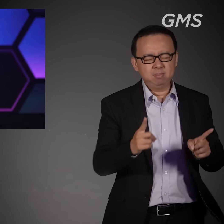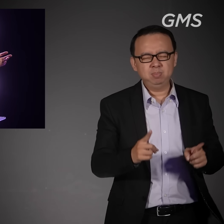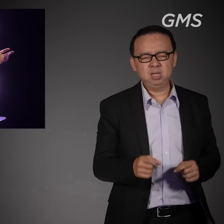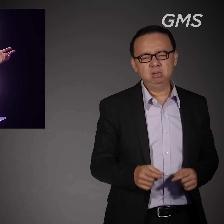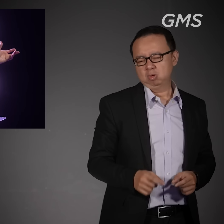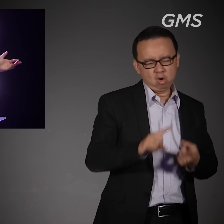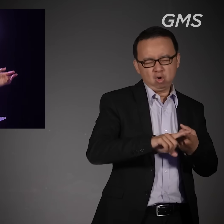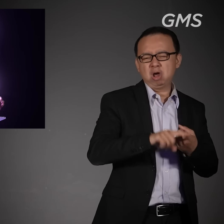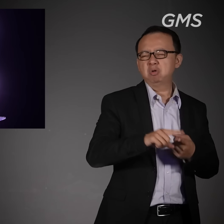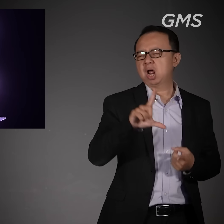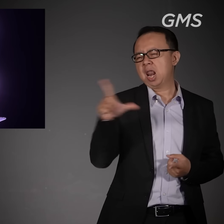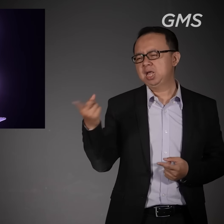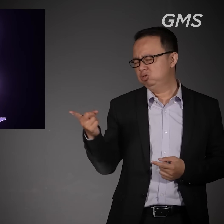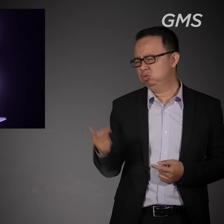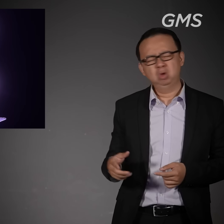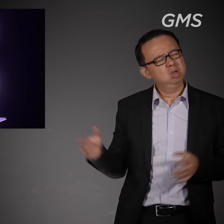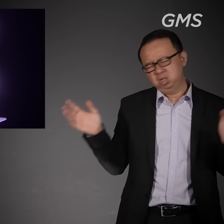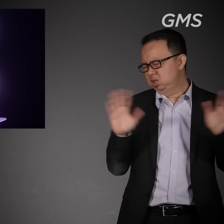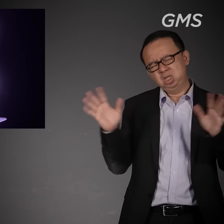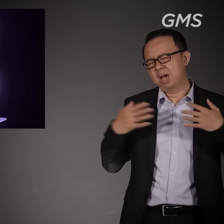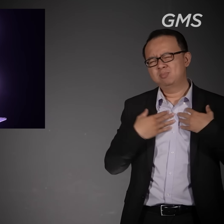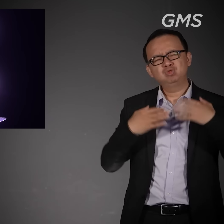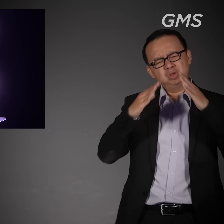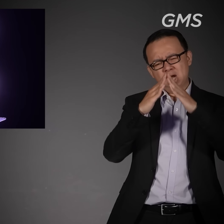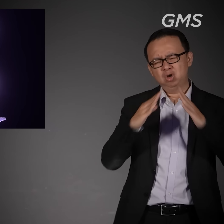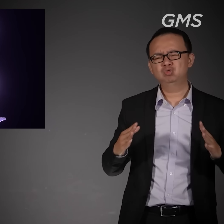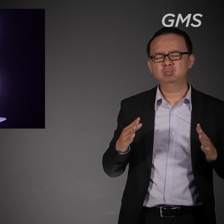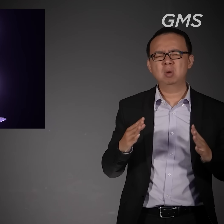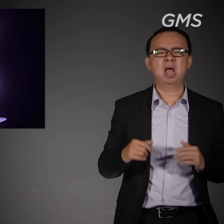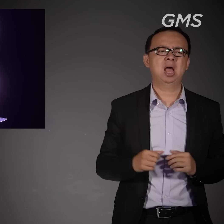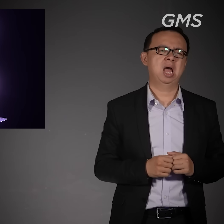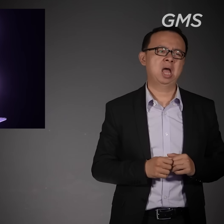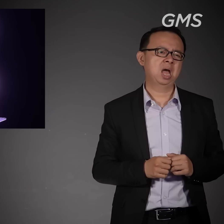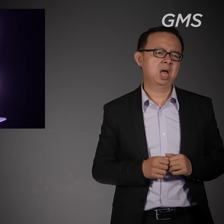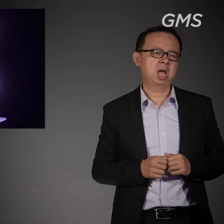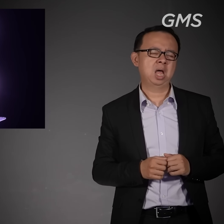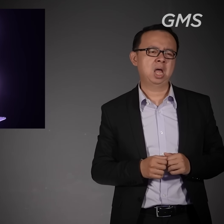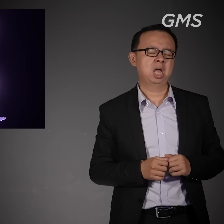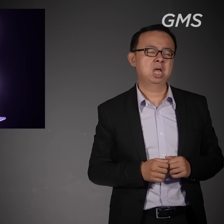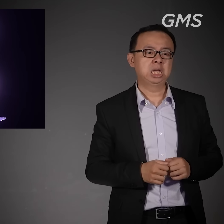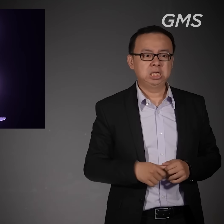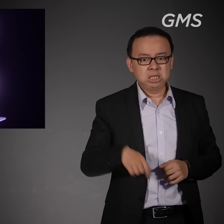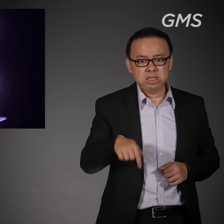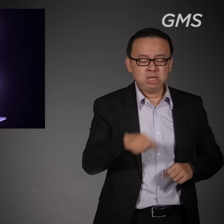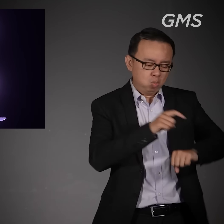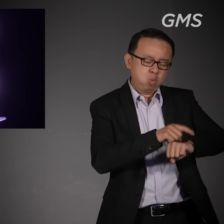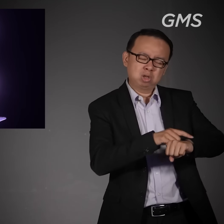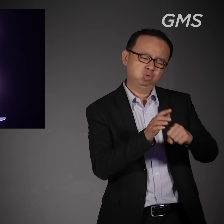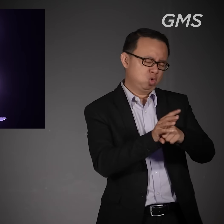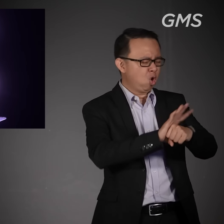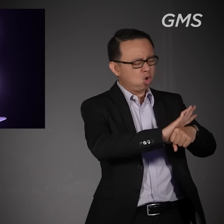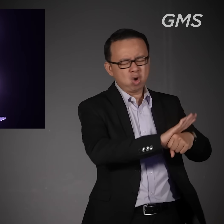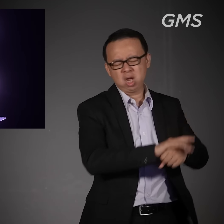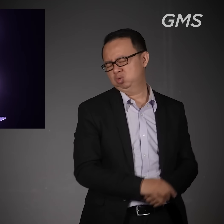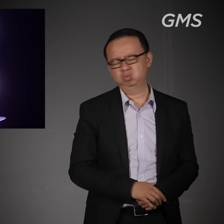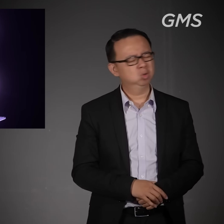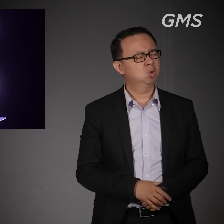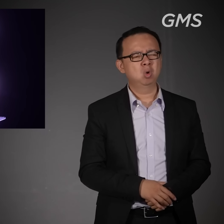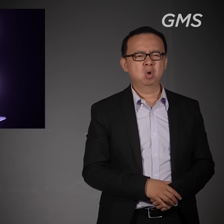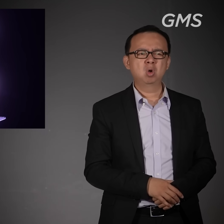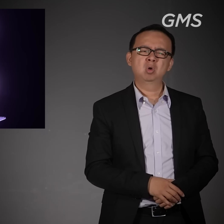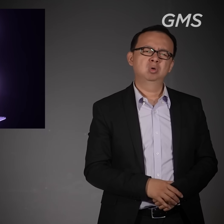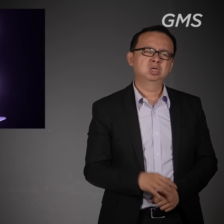kenal, tapi mereka tidak punya rumah yang pas bagi mereka. Apalagi di zaman pandemi, mereka tidak menemukan gereja yang